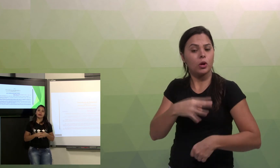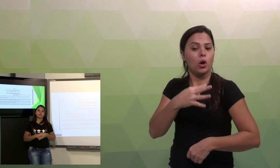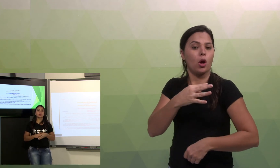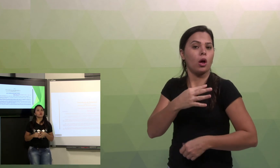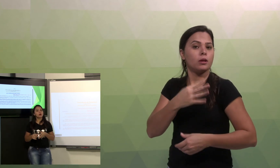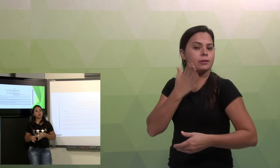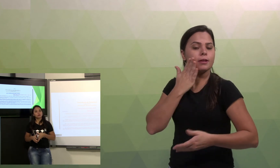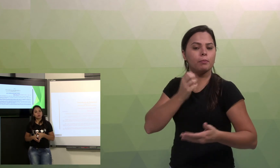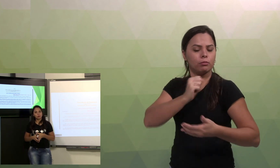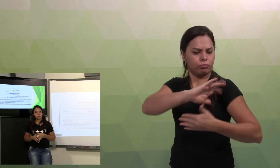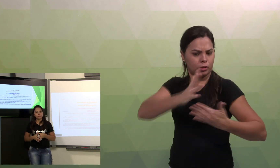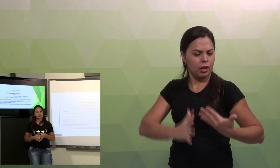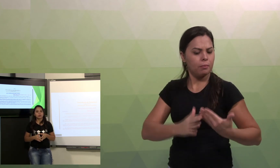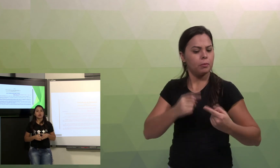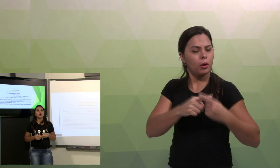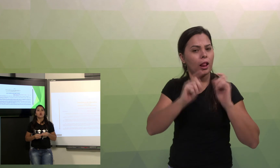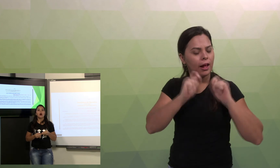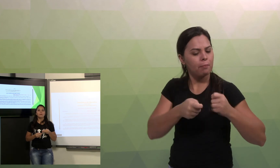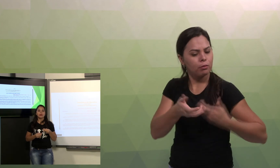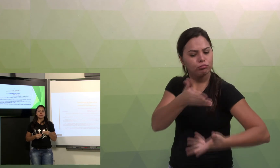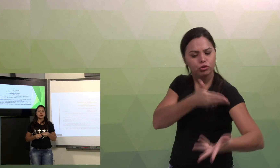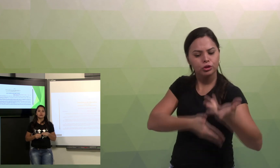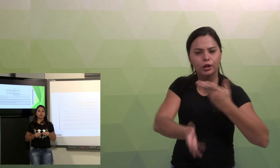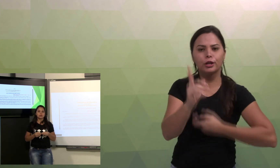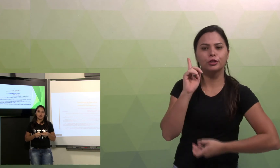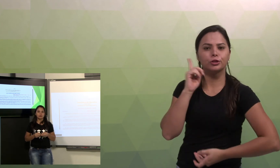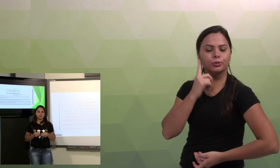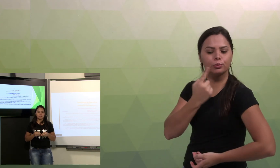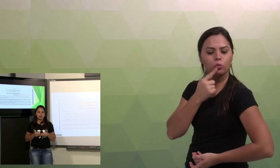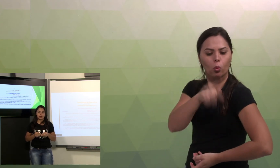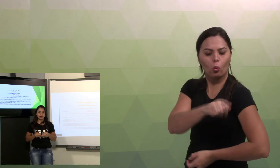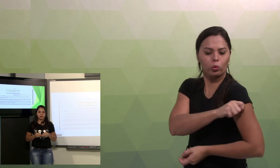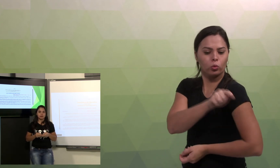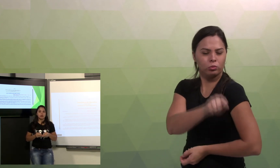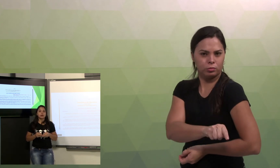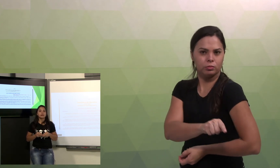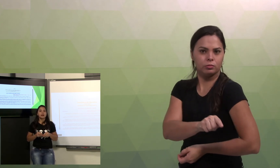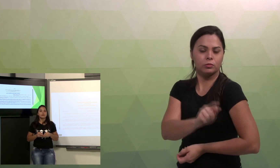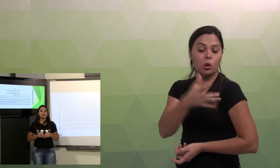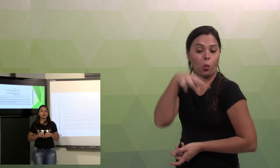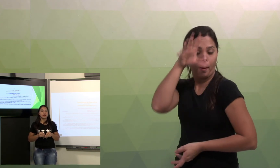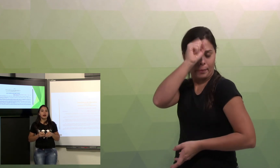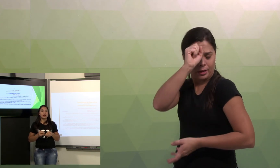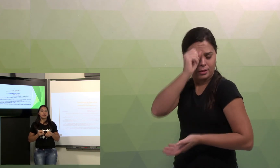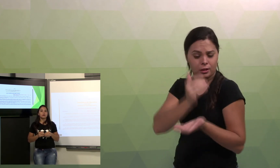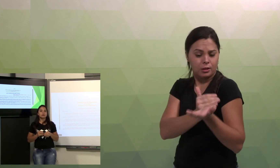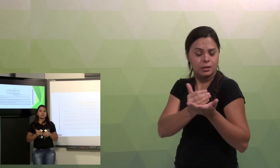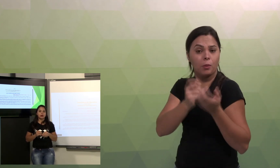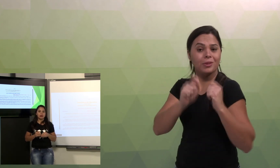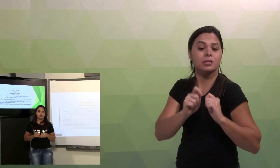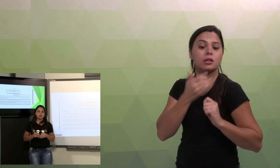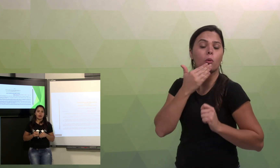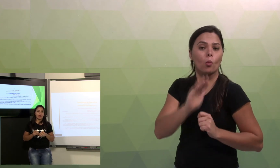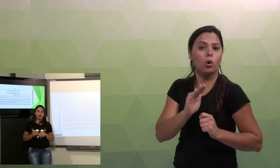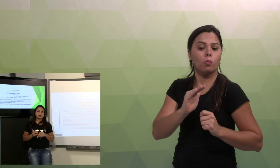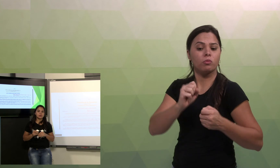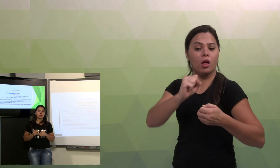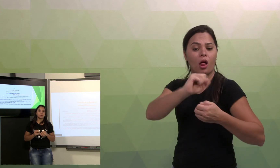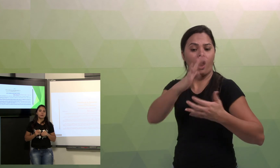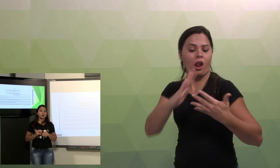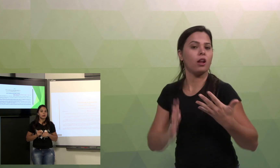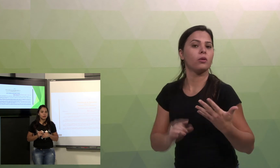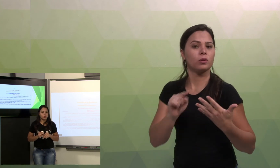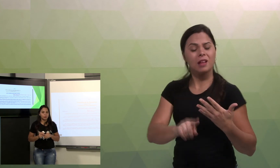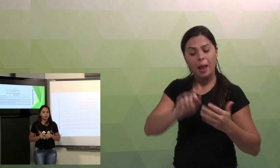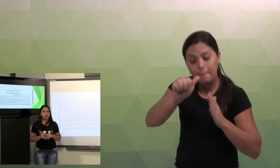poderá interagir com um aluno surdo. O aprendizado inicial dessas crianças deve ser a língua de sinais. Essa é a